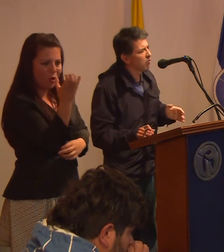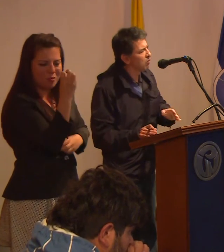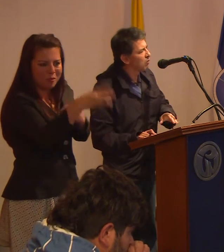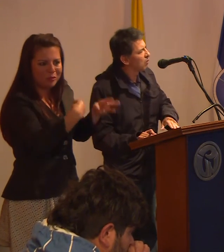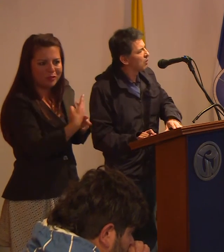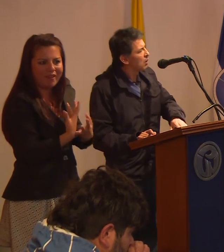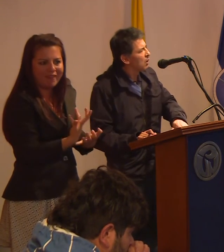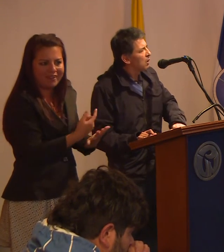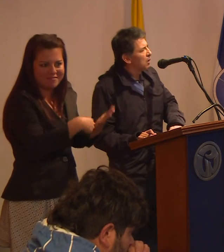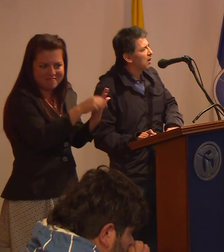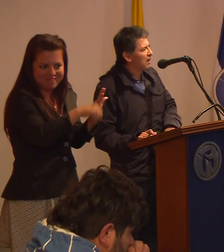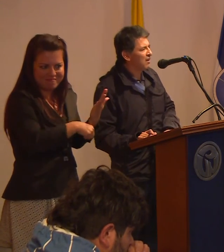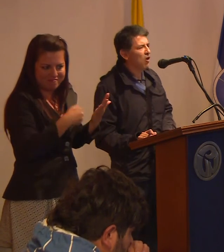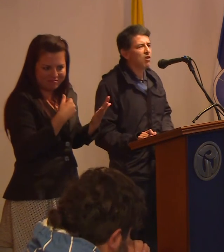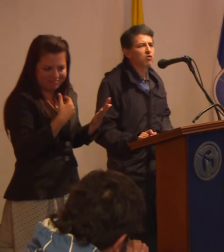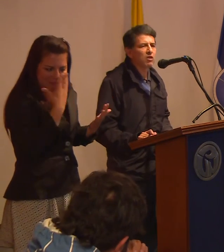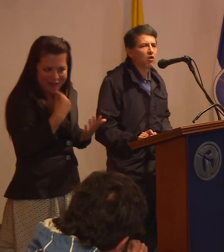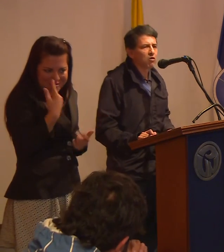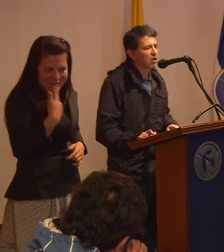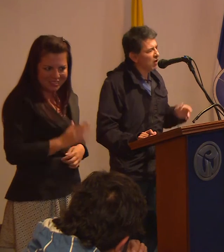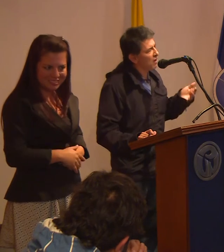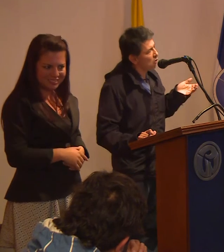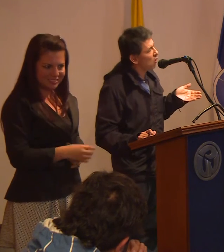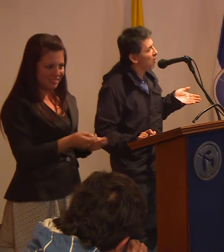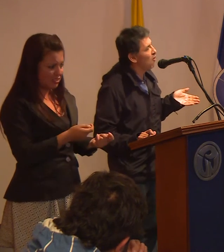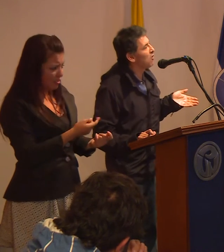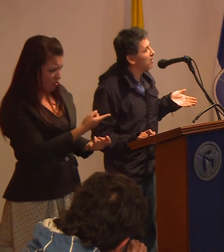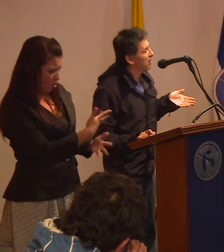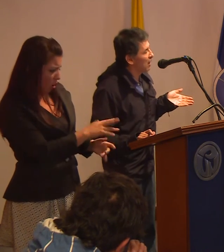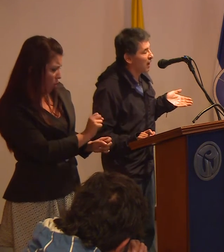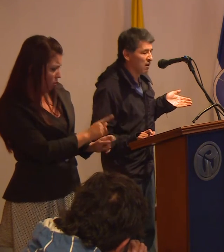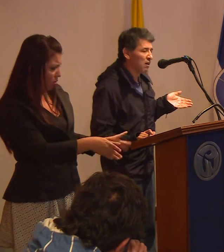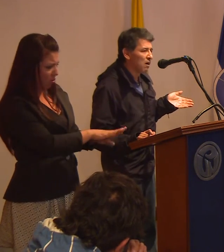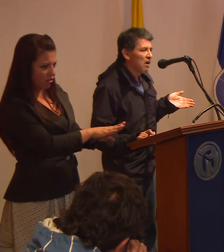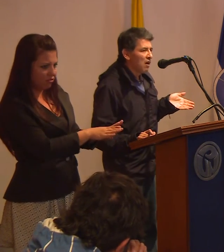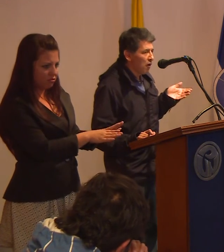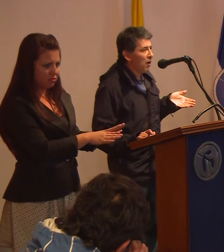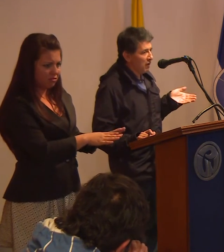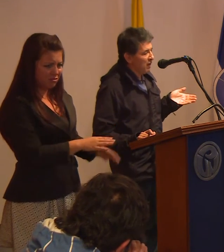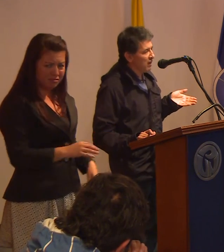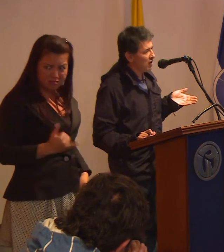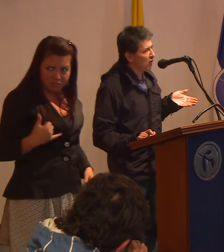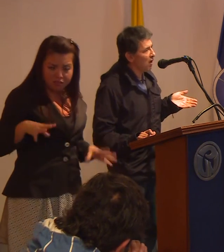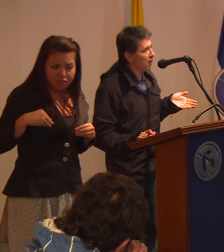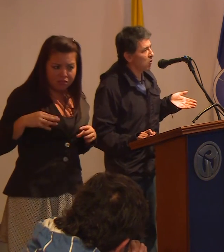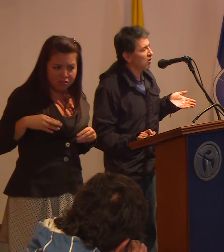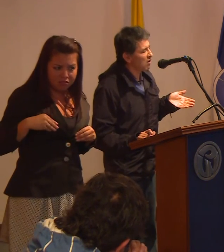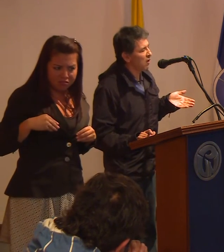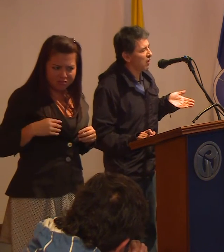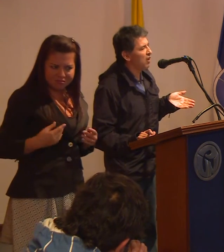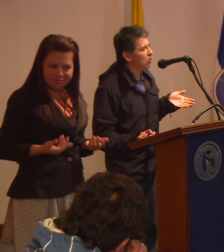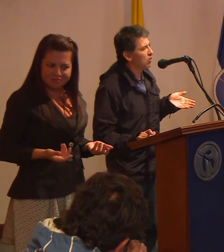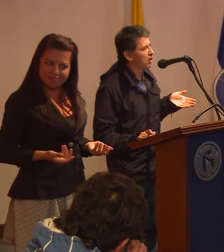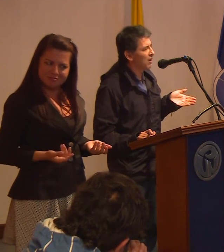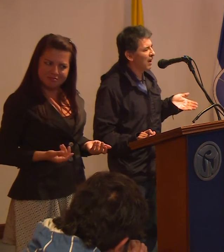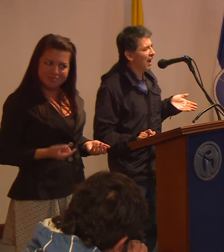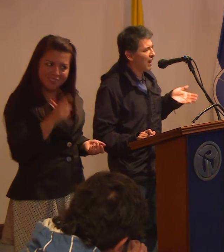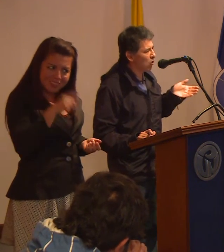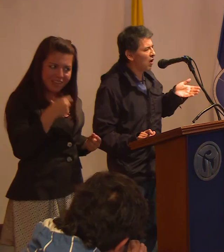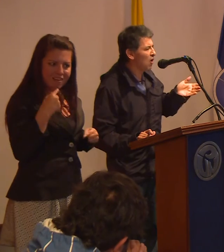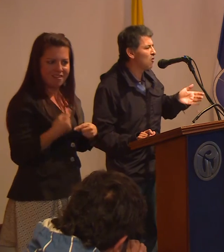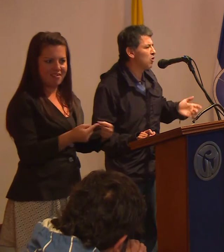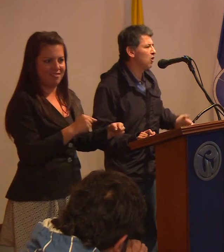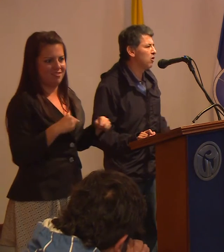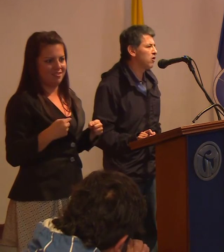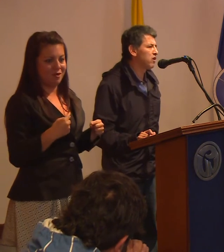mundo. Y ahí están los resultados. Eso es lo que vamos a aceptar. A mí me parece que ese es un elemento que se debe discutir de cara